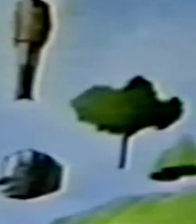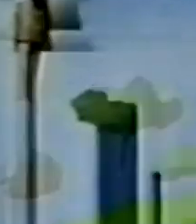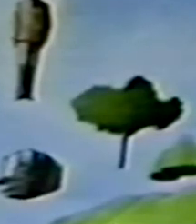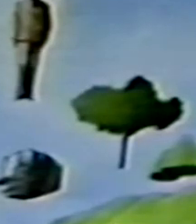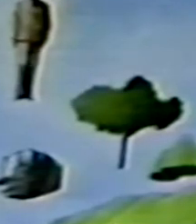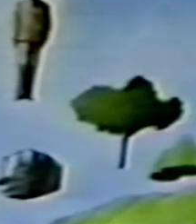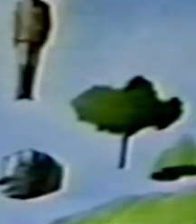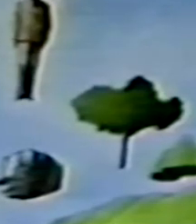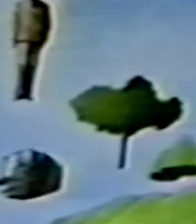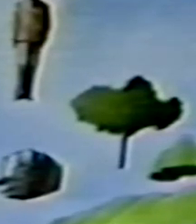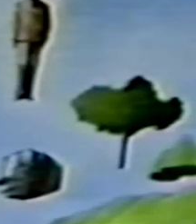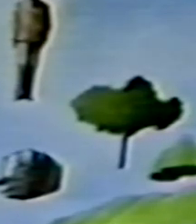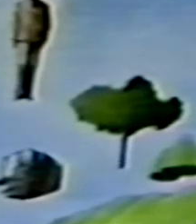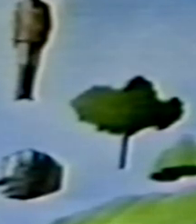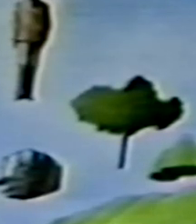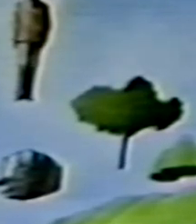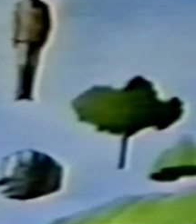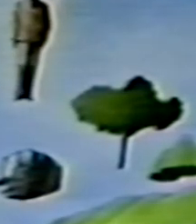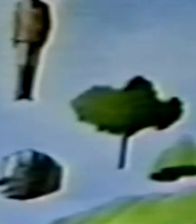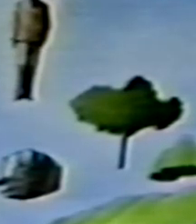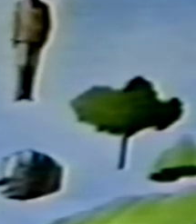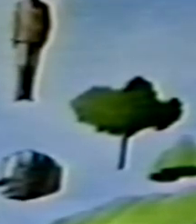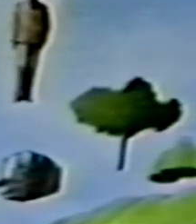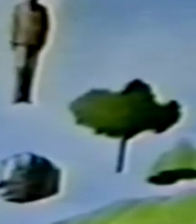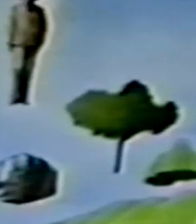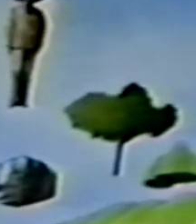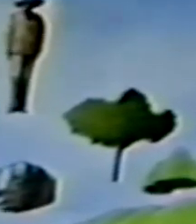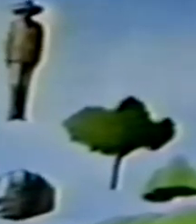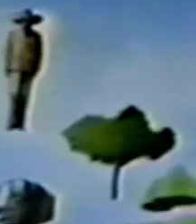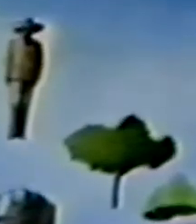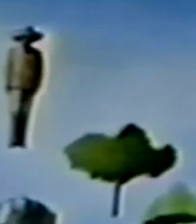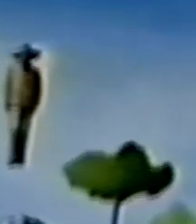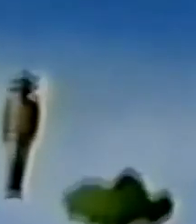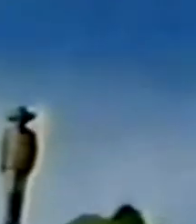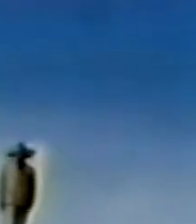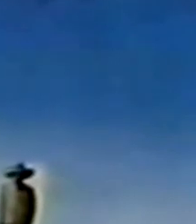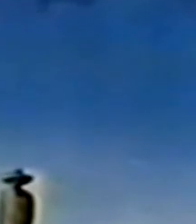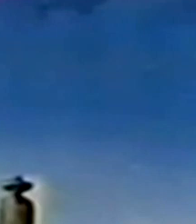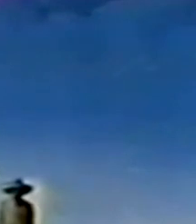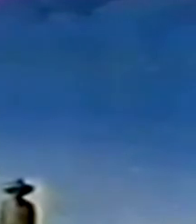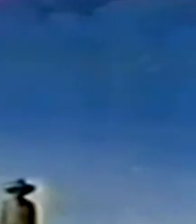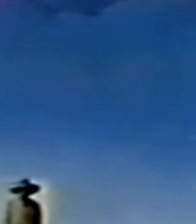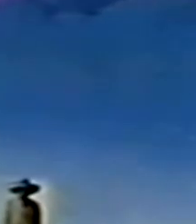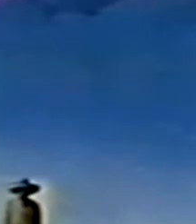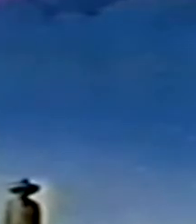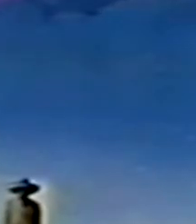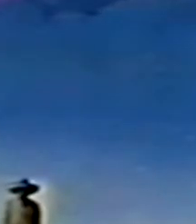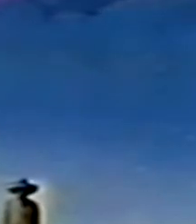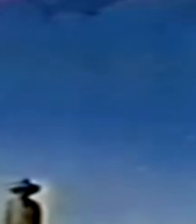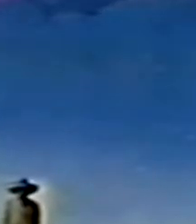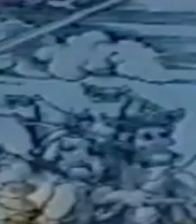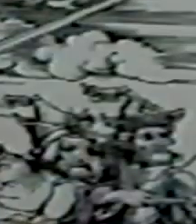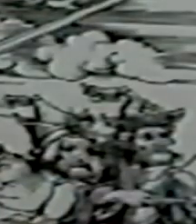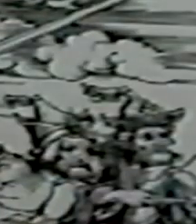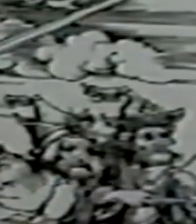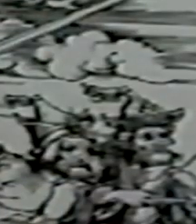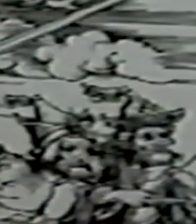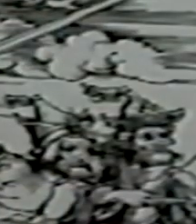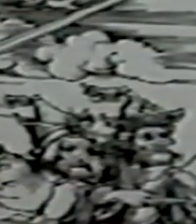Eu que já andei pelos quatro cantos do mundo procurando, foi justamente num sonho que ele me